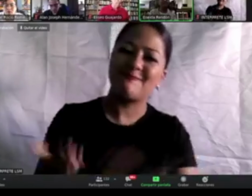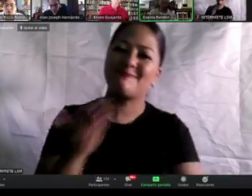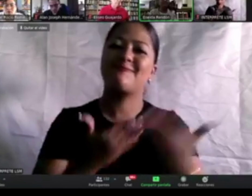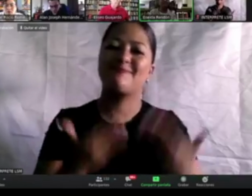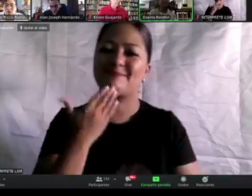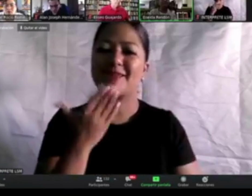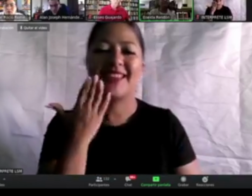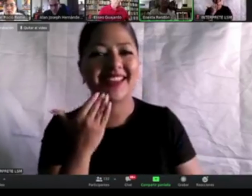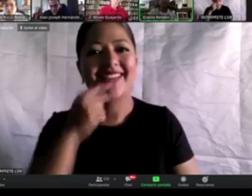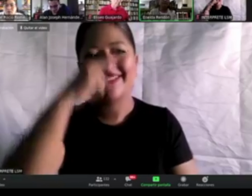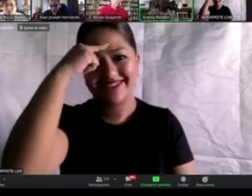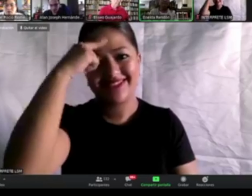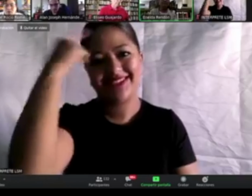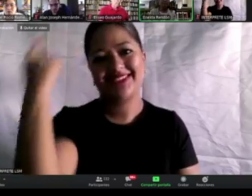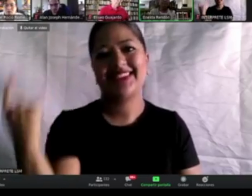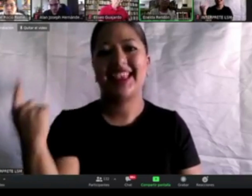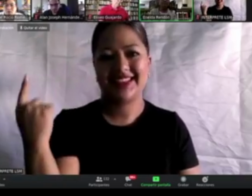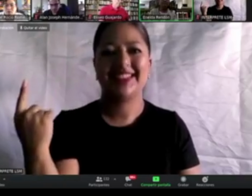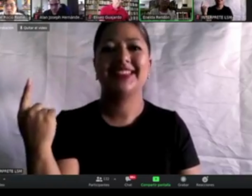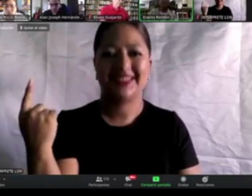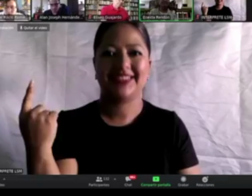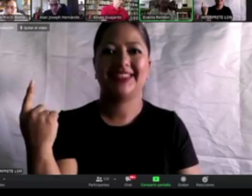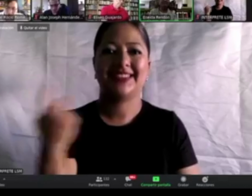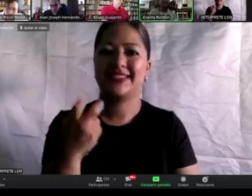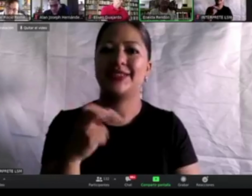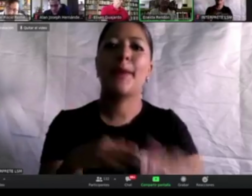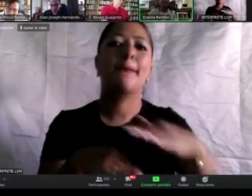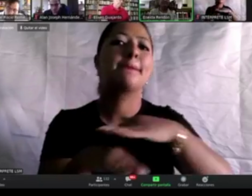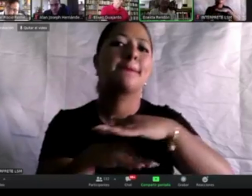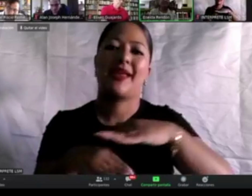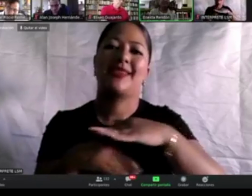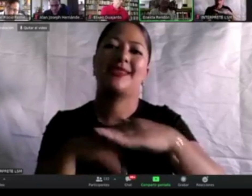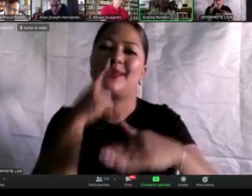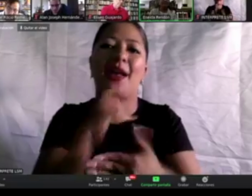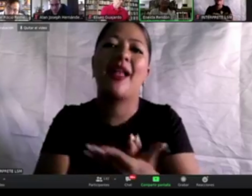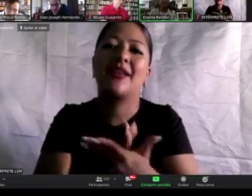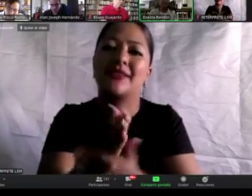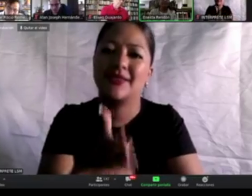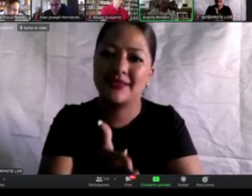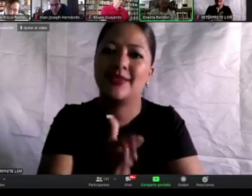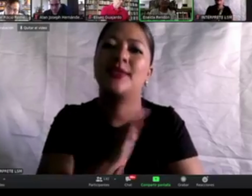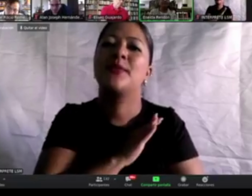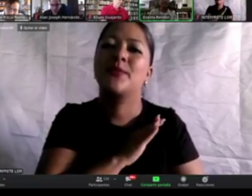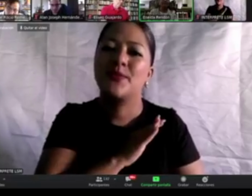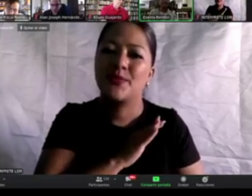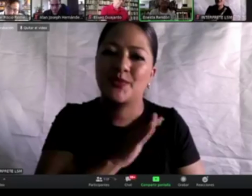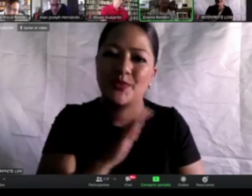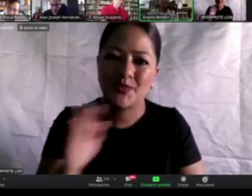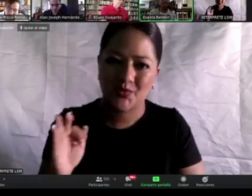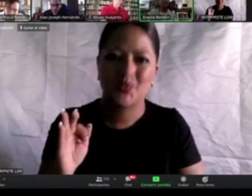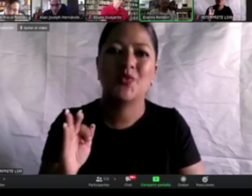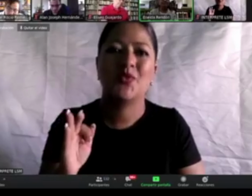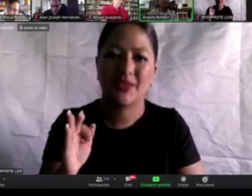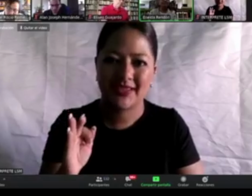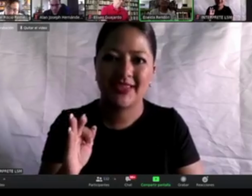amena fácil este pautas básicas de accesibilidad y que puedan a raíz de